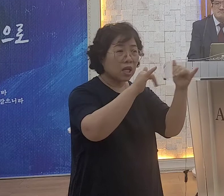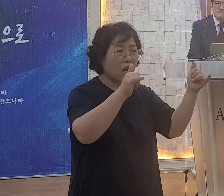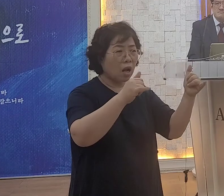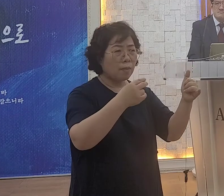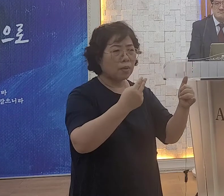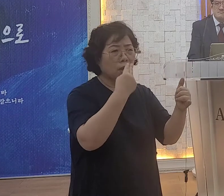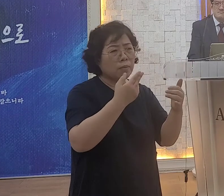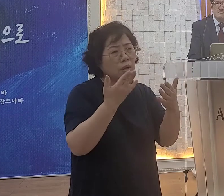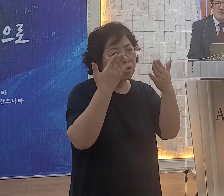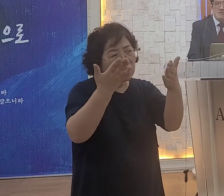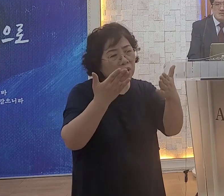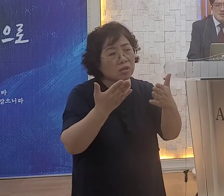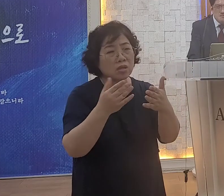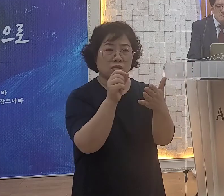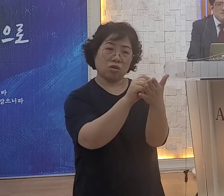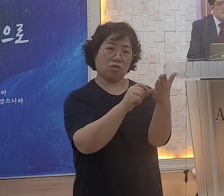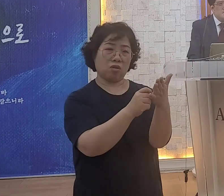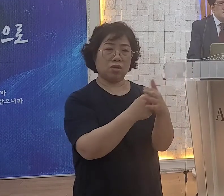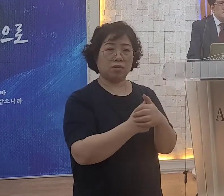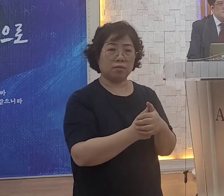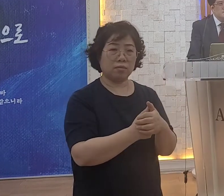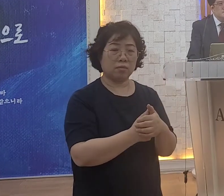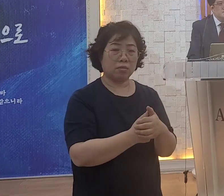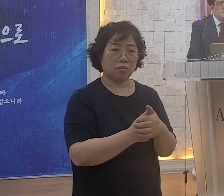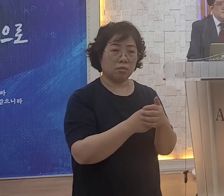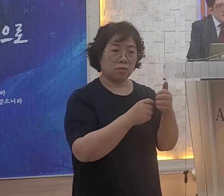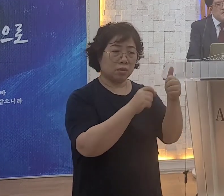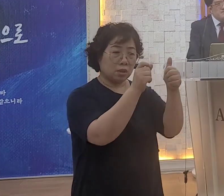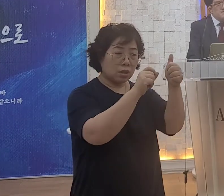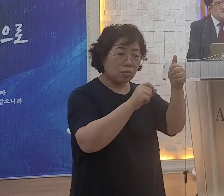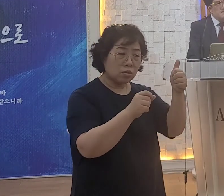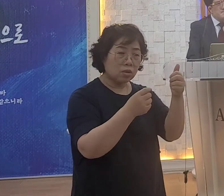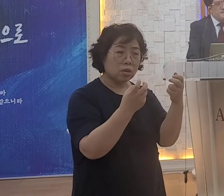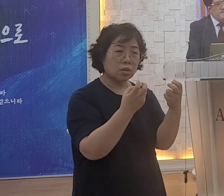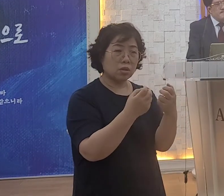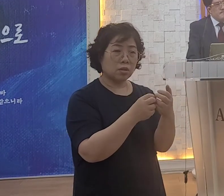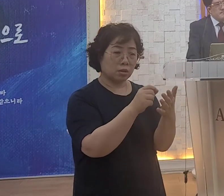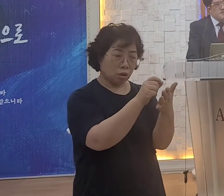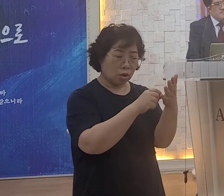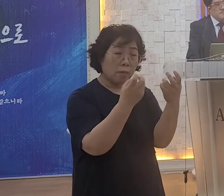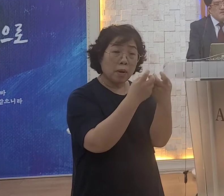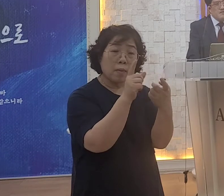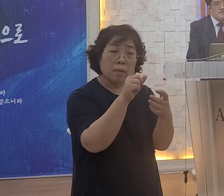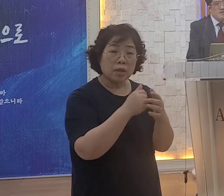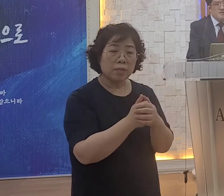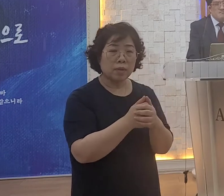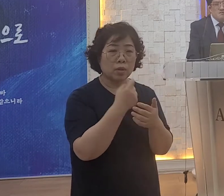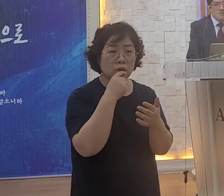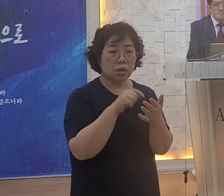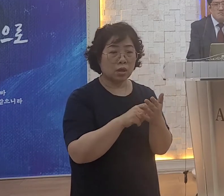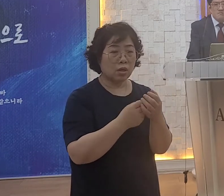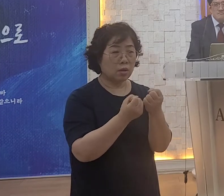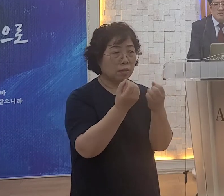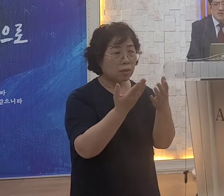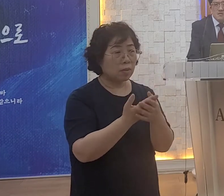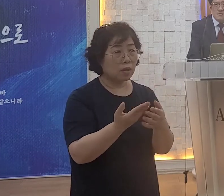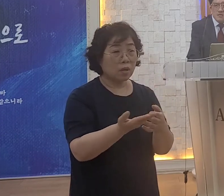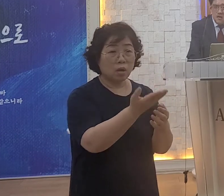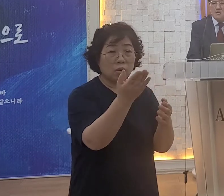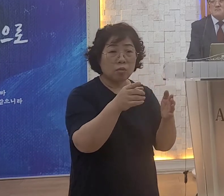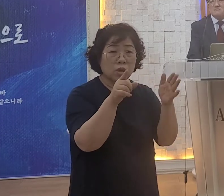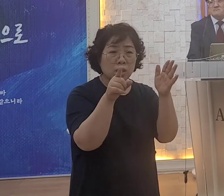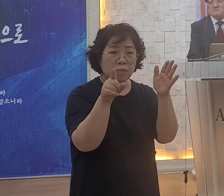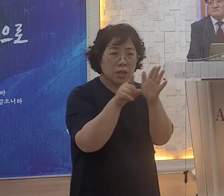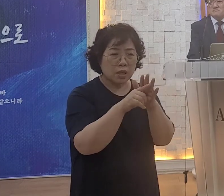썼어요. 근데 어떻게 쓴 줄 아세요? 쉽게 말하면 지금 당신들이 믿고 있는 그 모든 믿음의